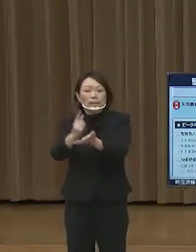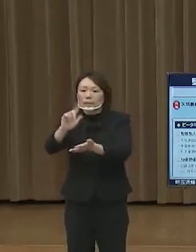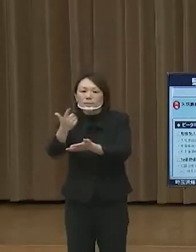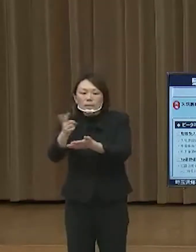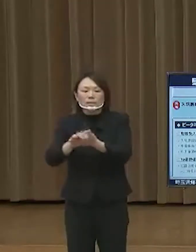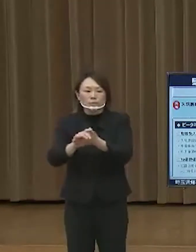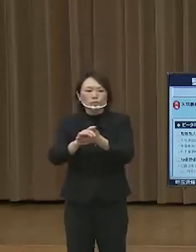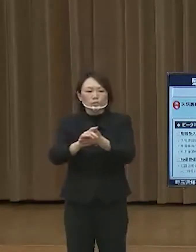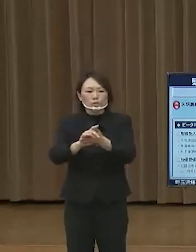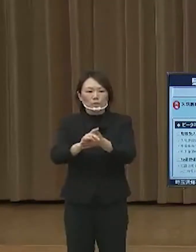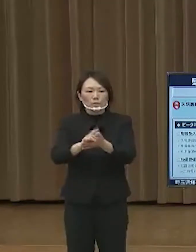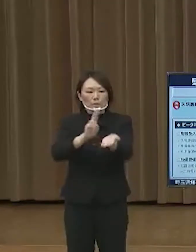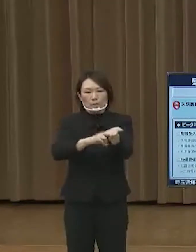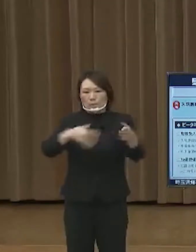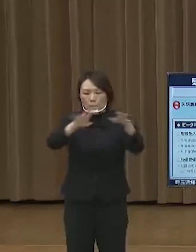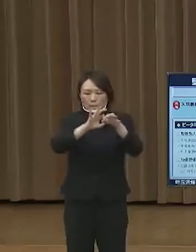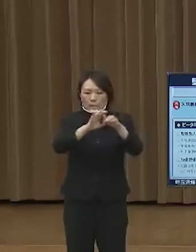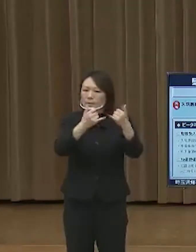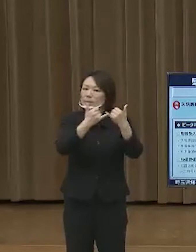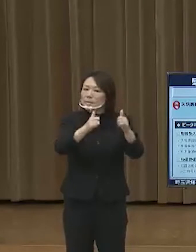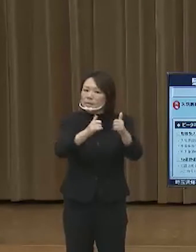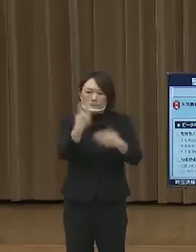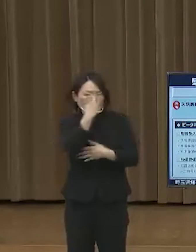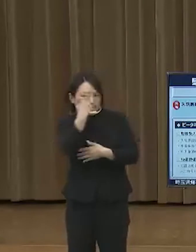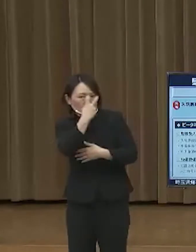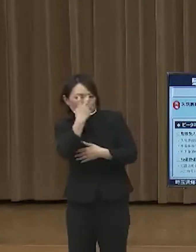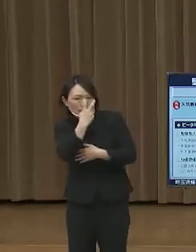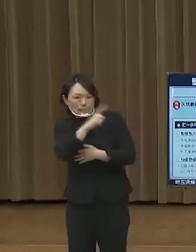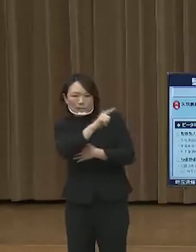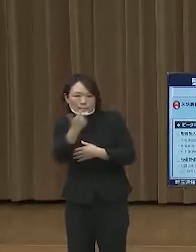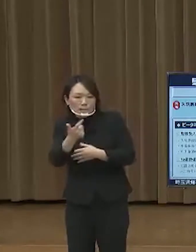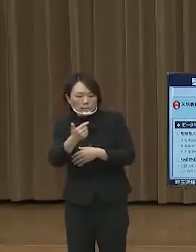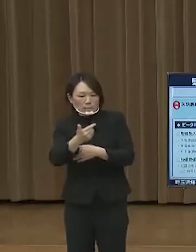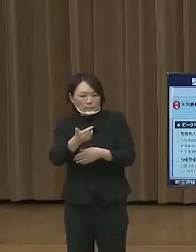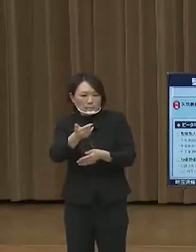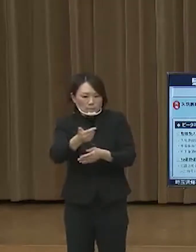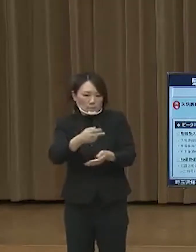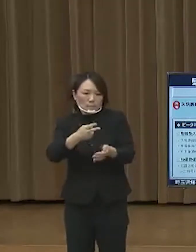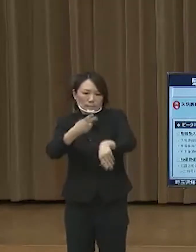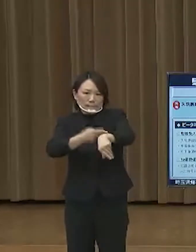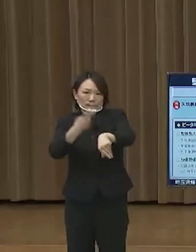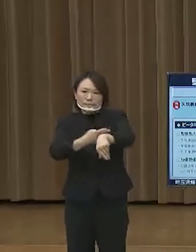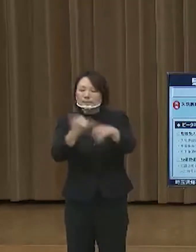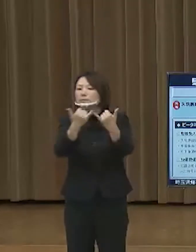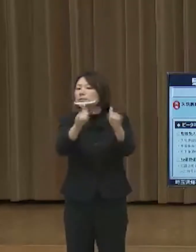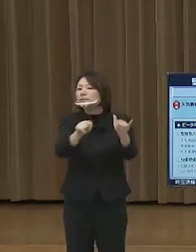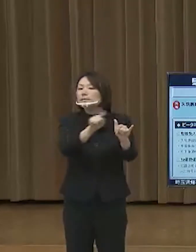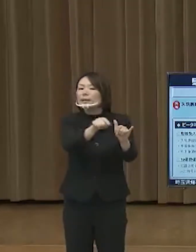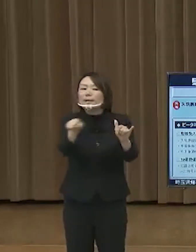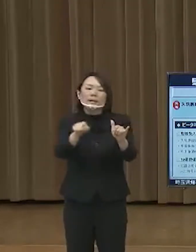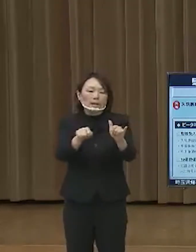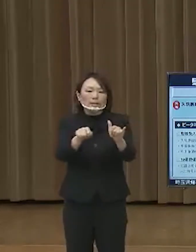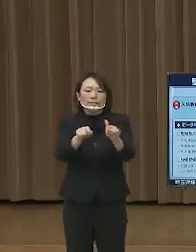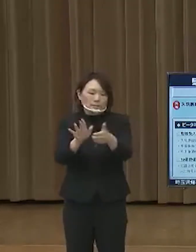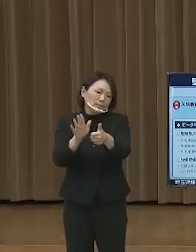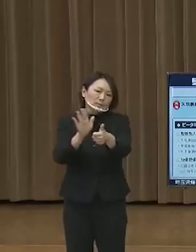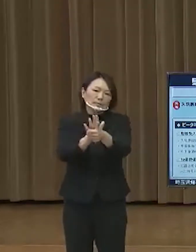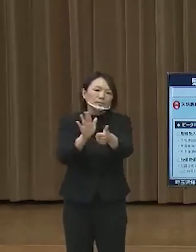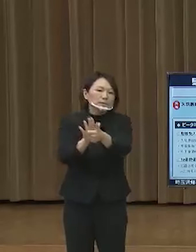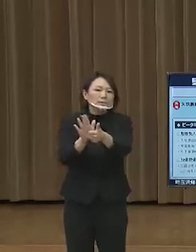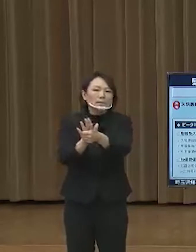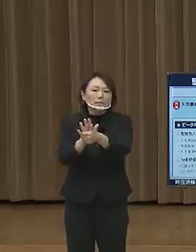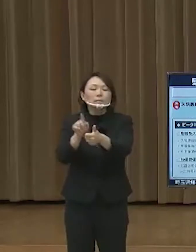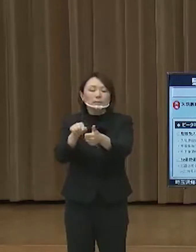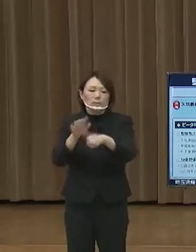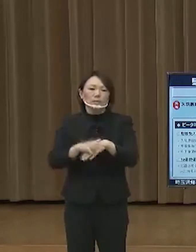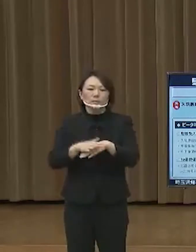医療関係者が対応するわけですけれども、こういった方々に対する支援についてはこれまでも